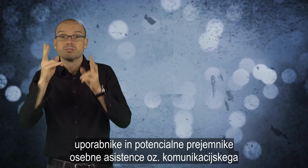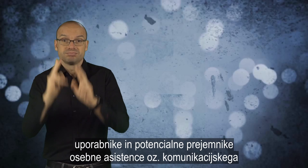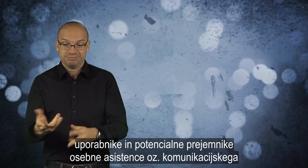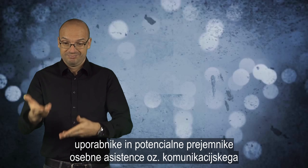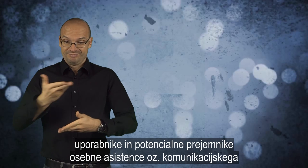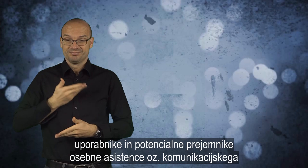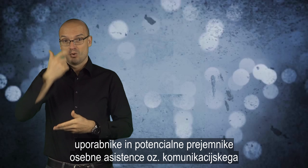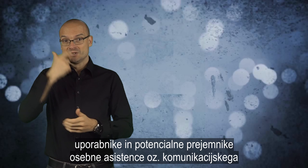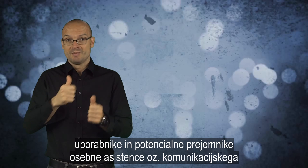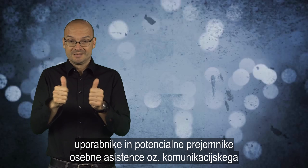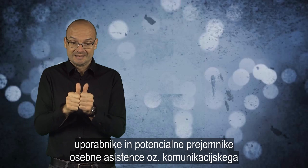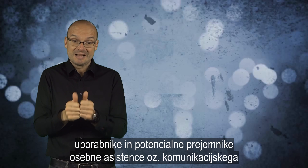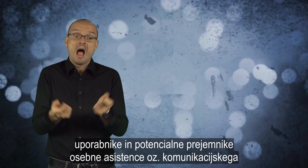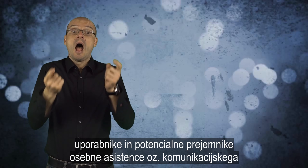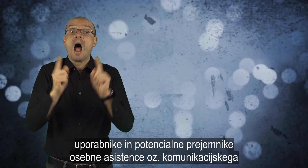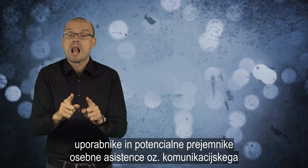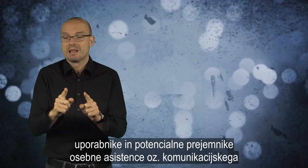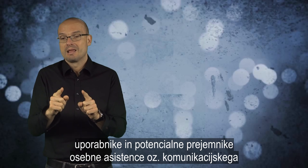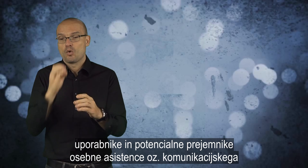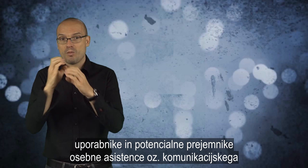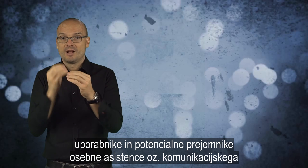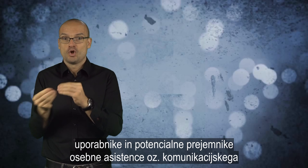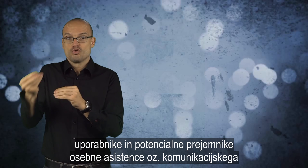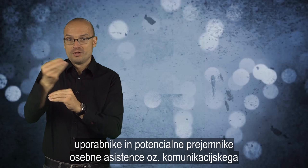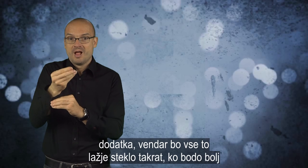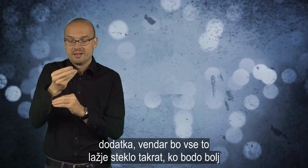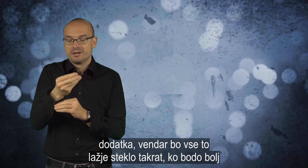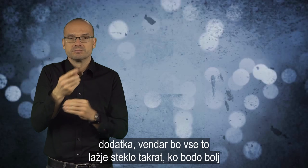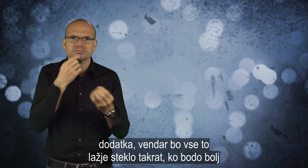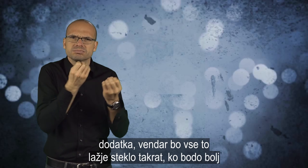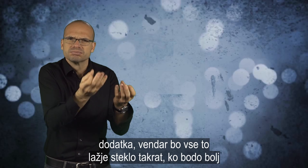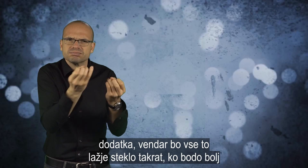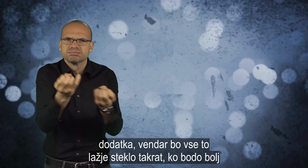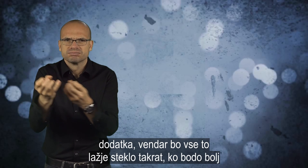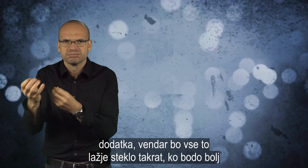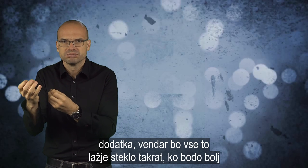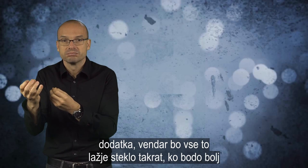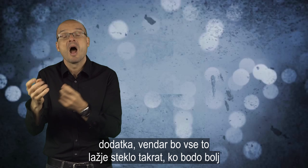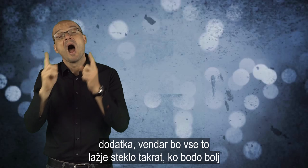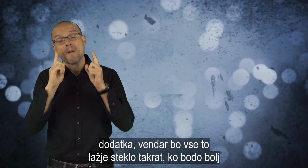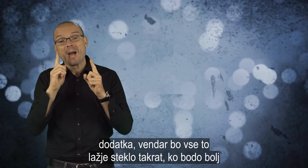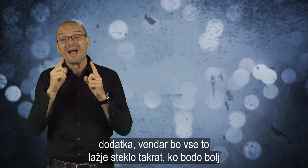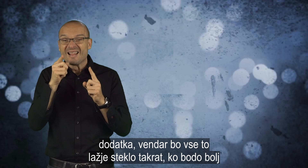dodatka, vendar bo vse to lažje steklo takrat, ko bodo bolj znani zametki